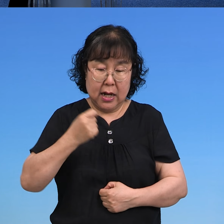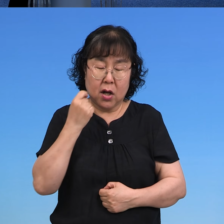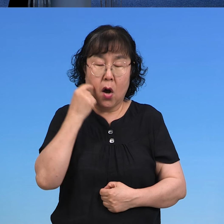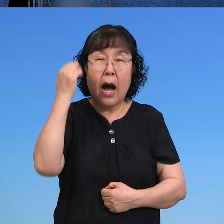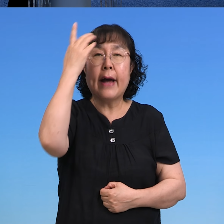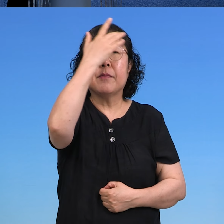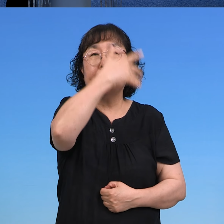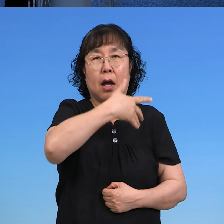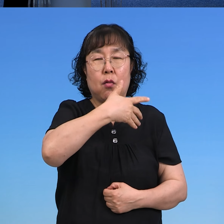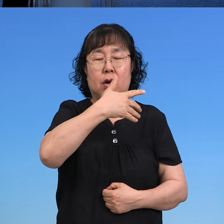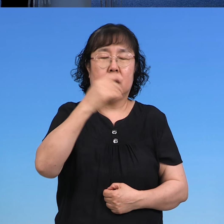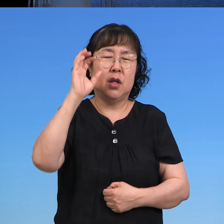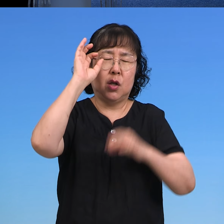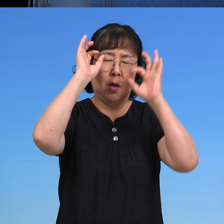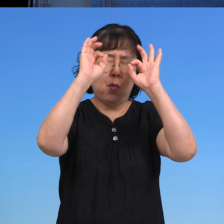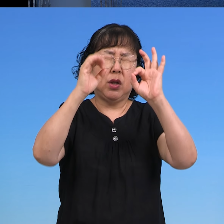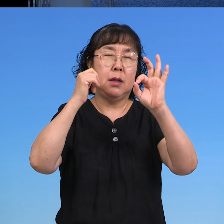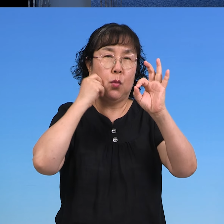되기 때문이에요.